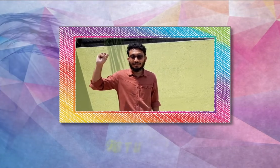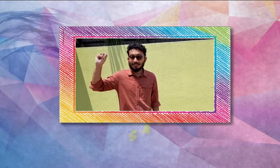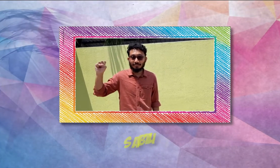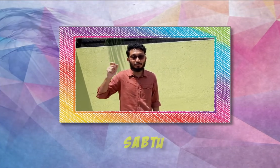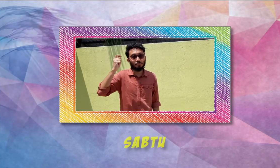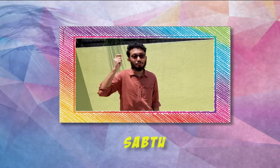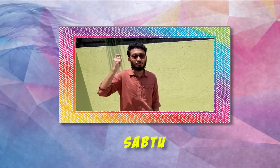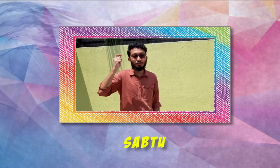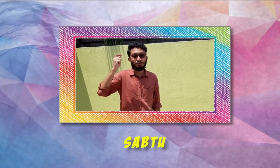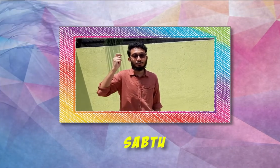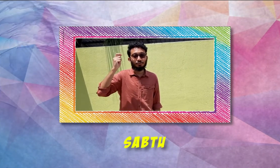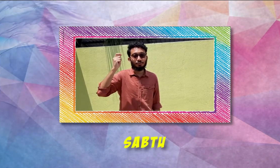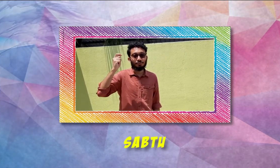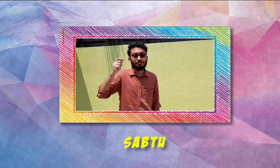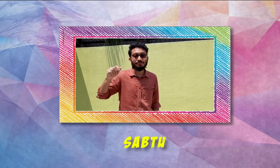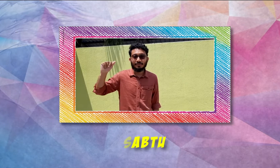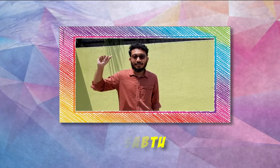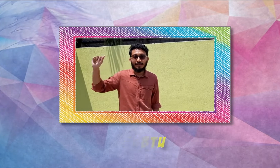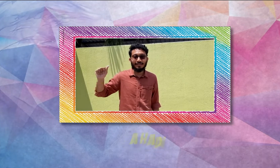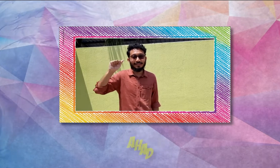cemput Aa